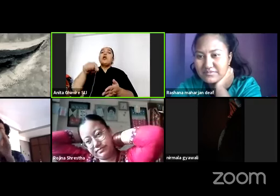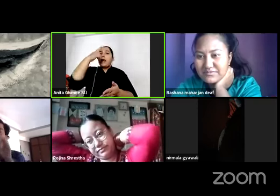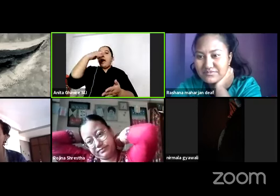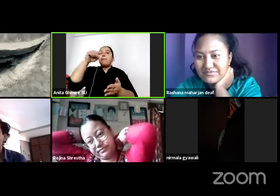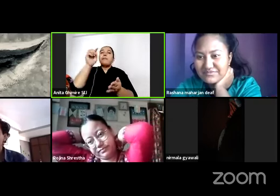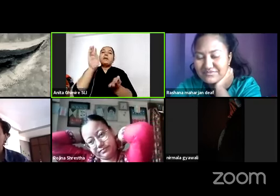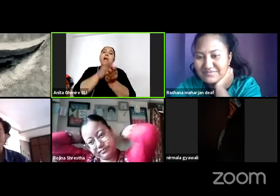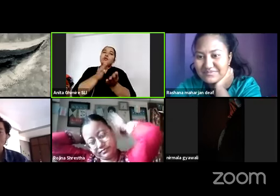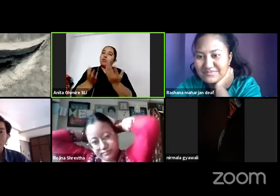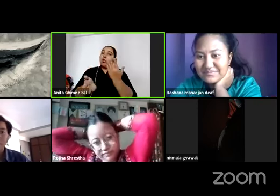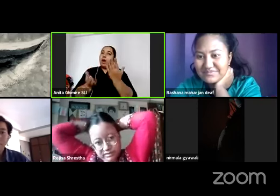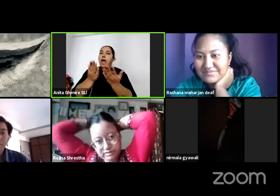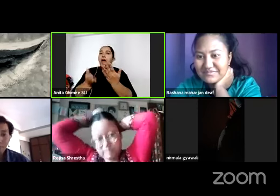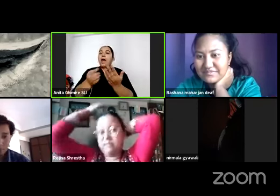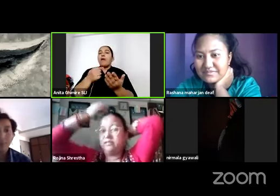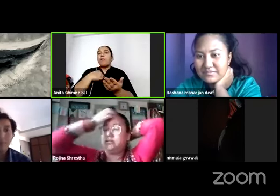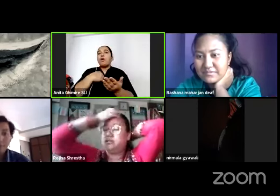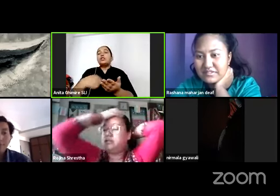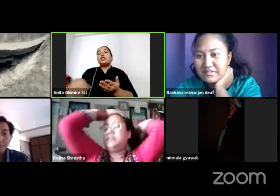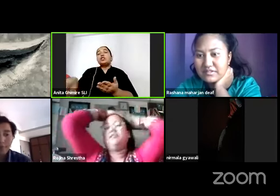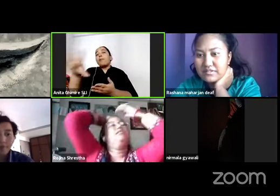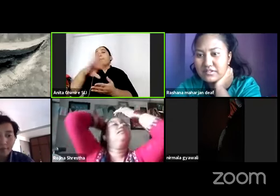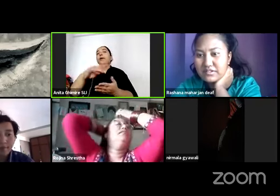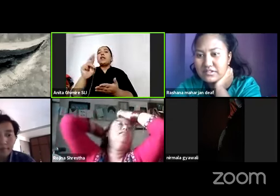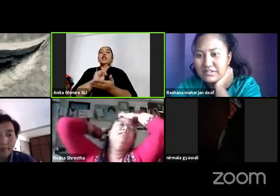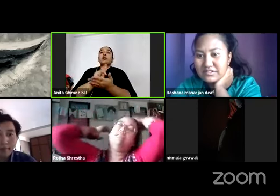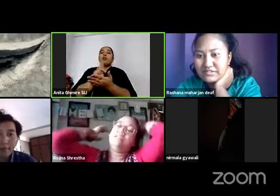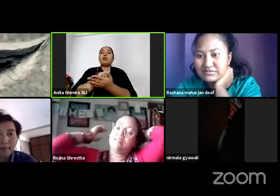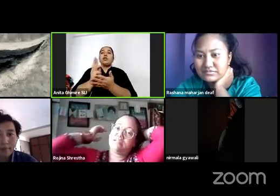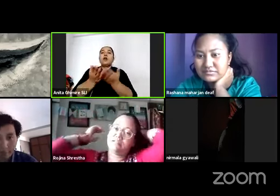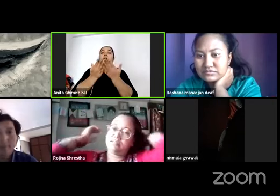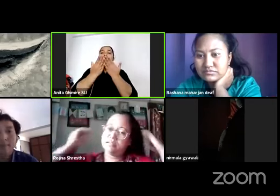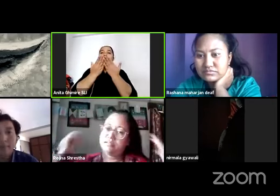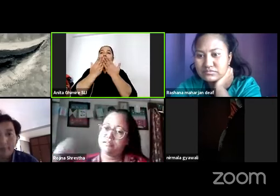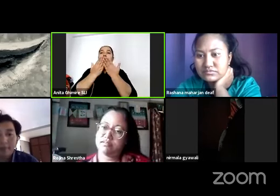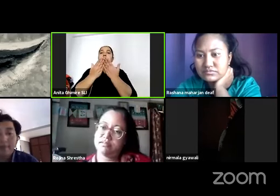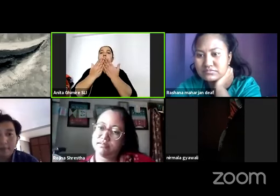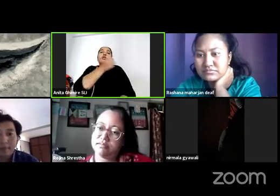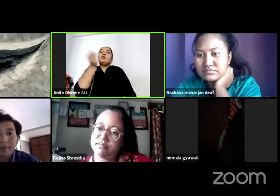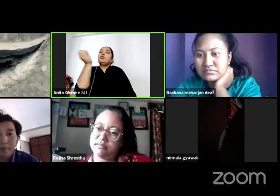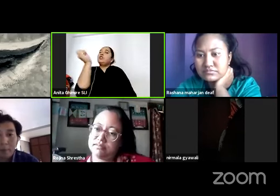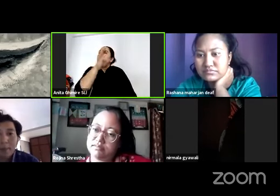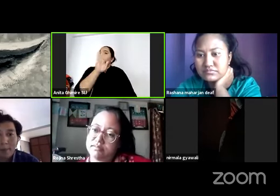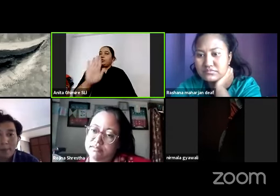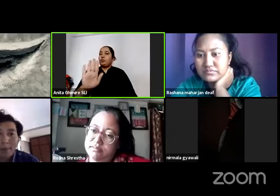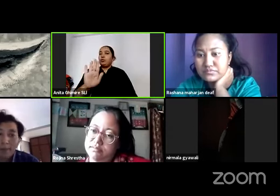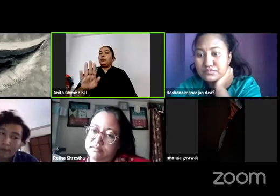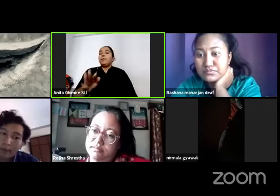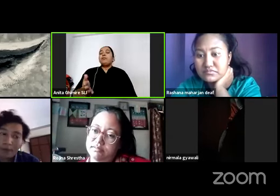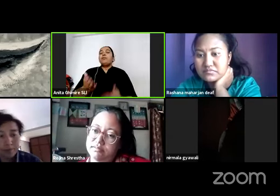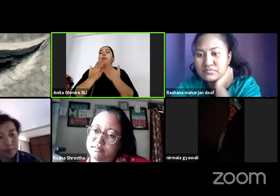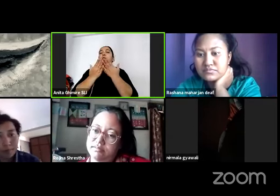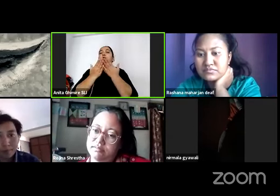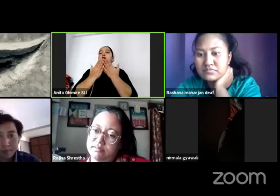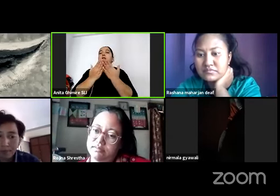पढेपछि केही फिडब्याक मलाई लागेको कुरा चाहिँ मैले होल रिपोर्ट पढ्न चाहेँ, पहिला त्यो पढ्छु र पछि सेयर